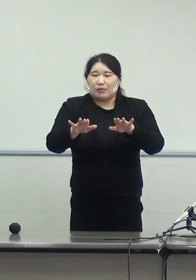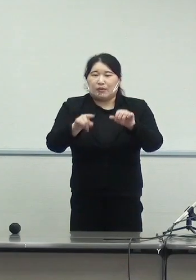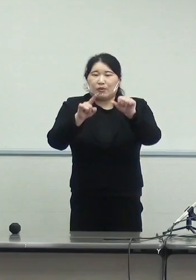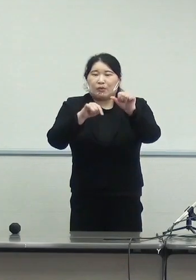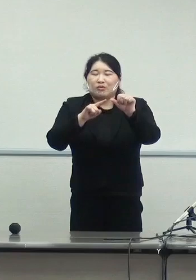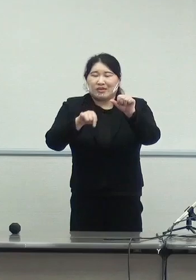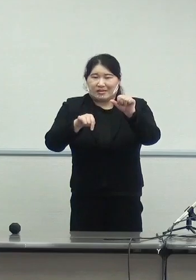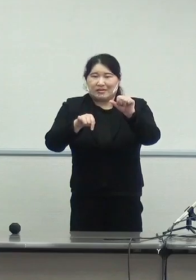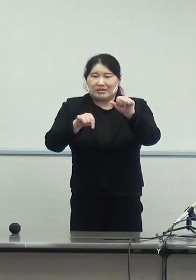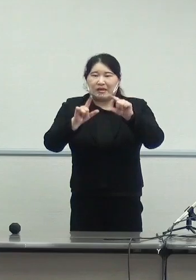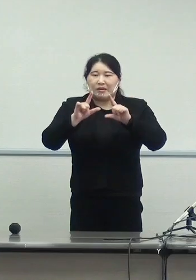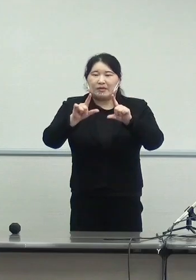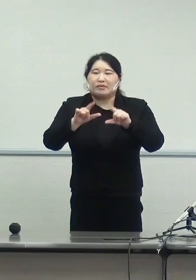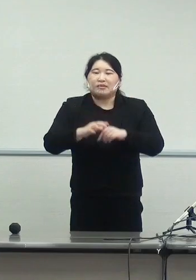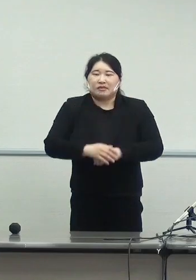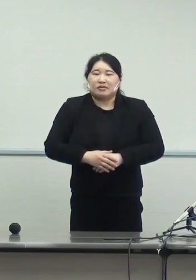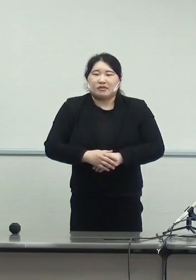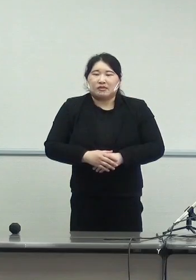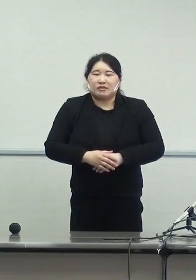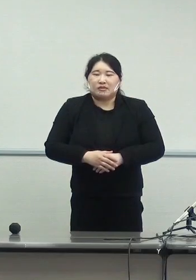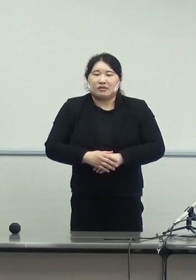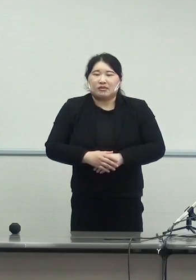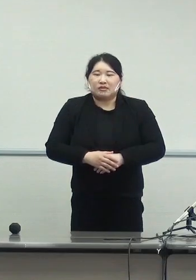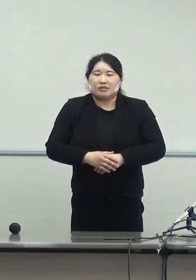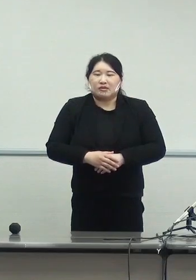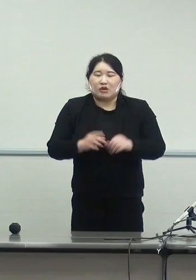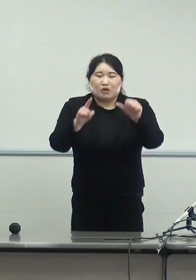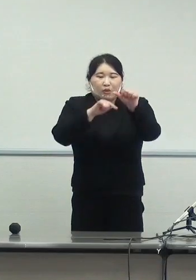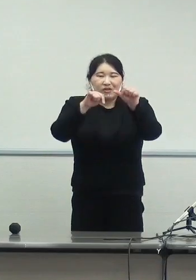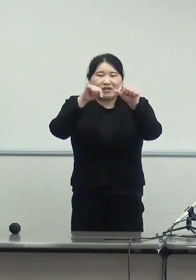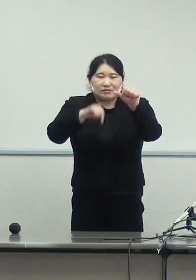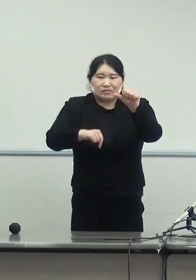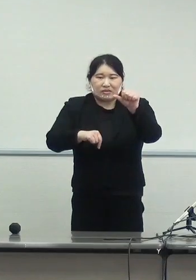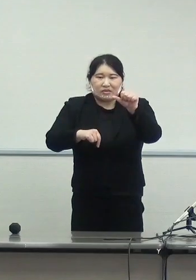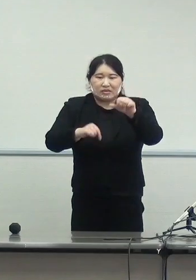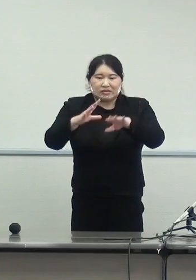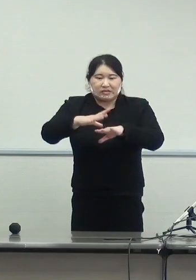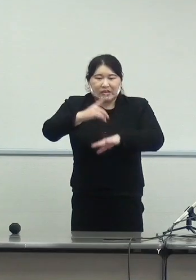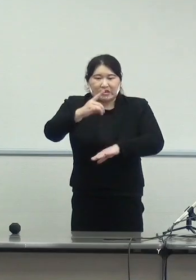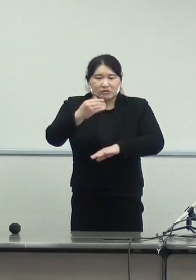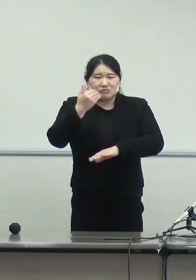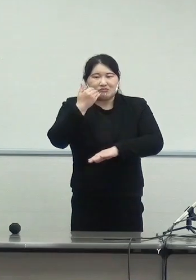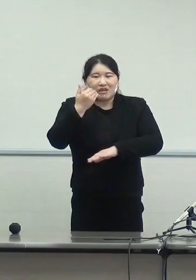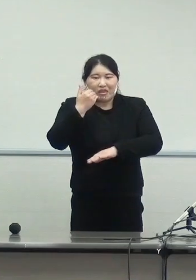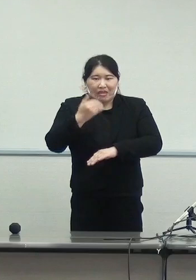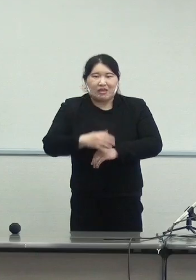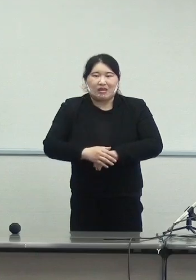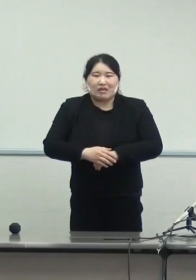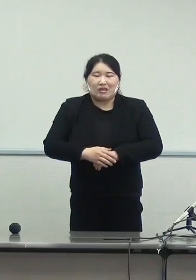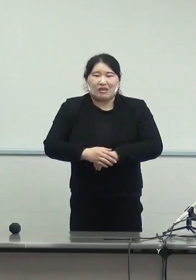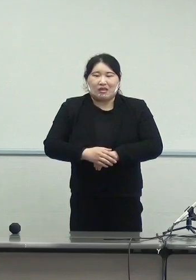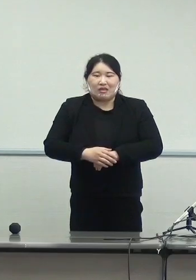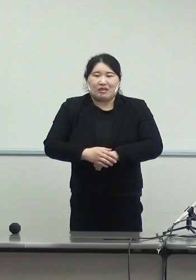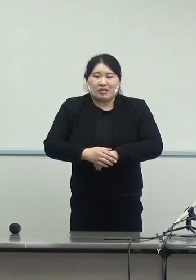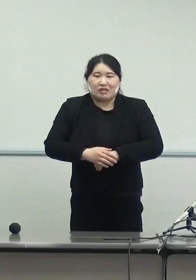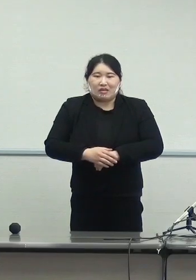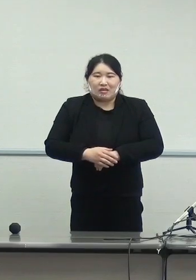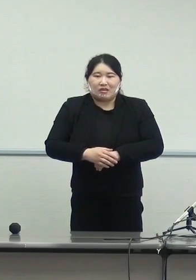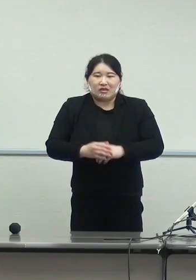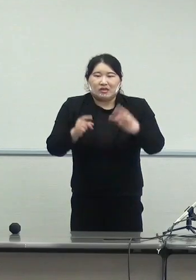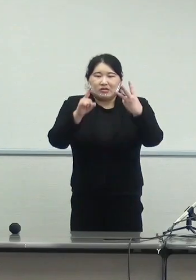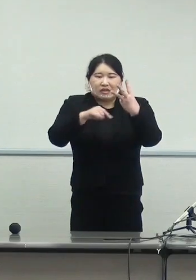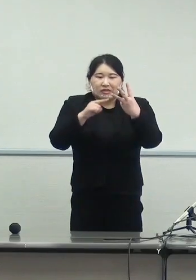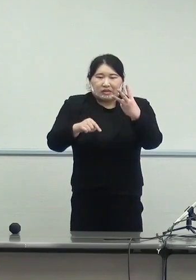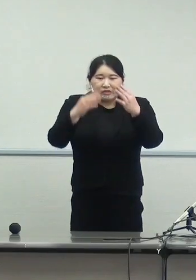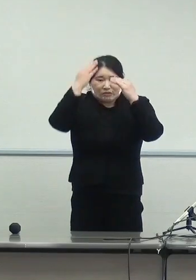初めてなんですけども、 はい、 このうちどの方が一番最初に発症されて、それがいつで、この3人というのは、ごめんなさい、市の番号でいうと何